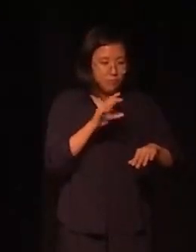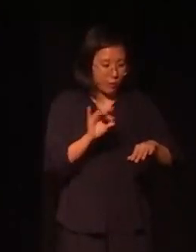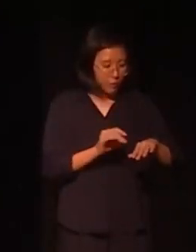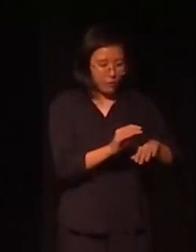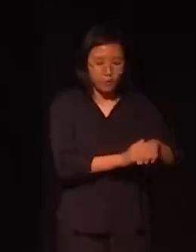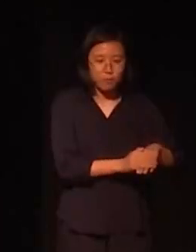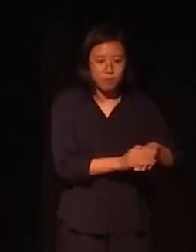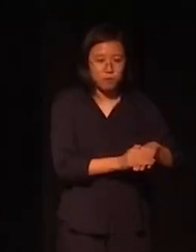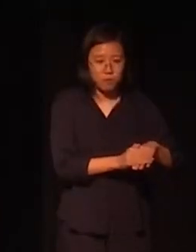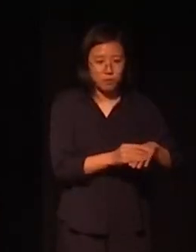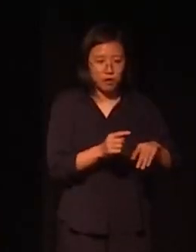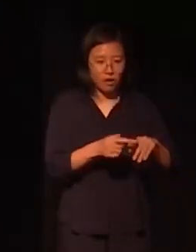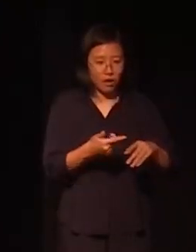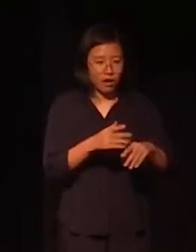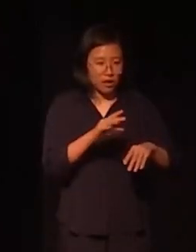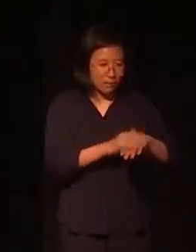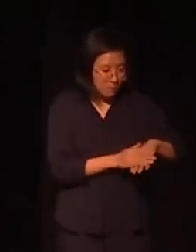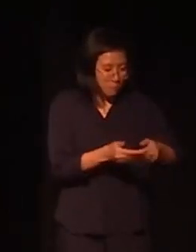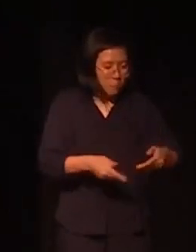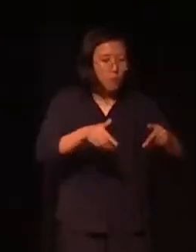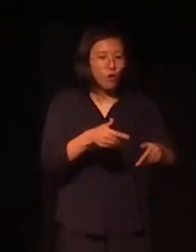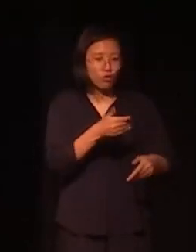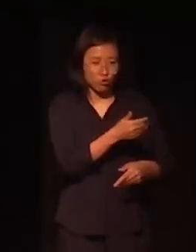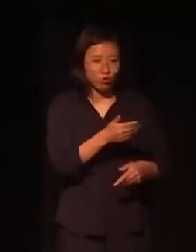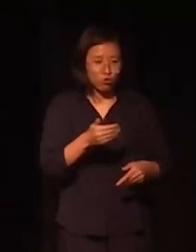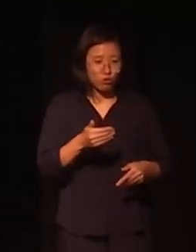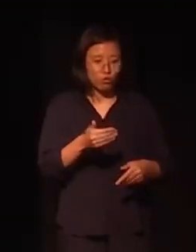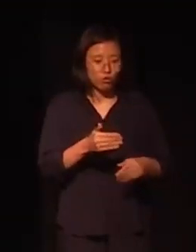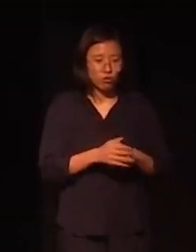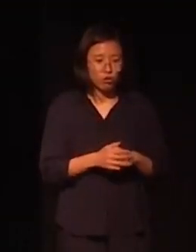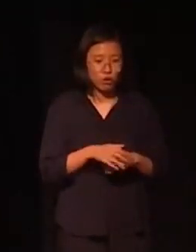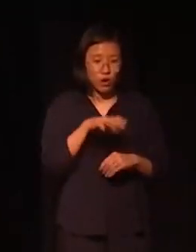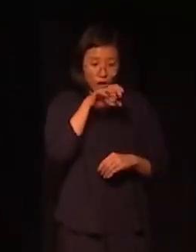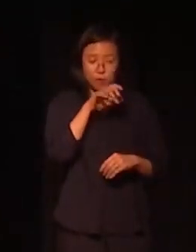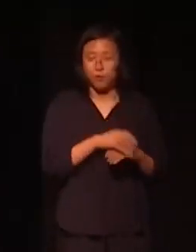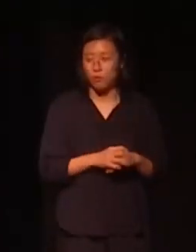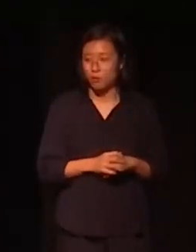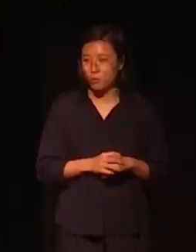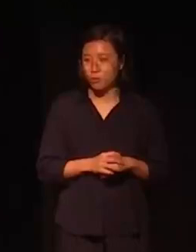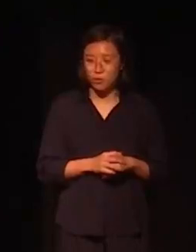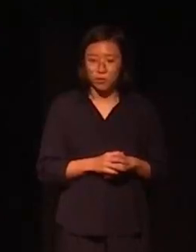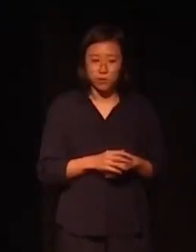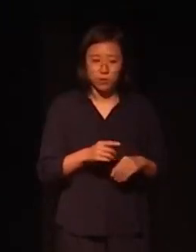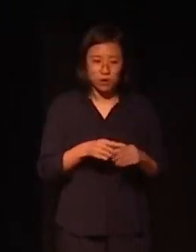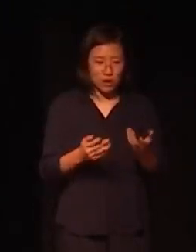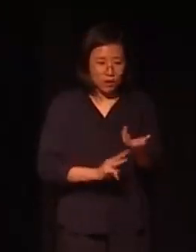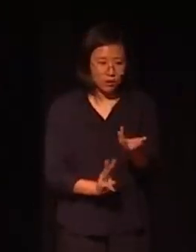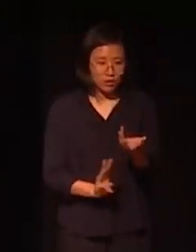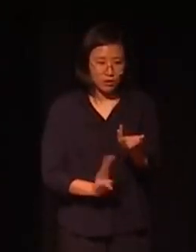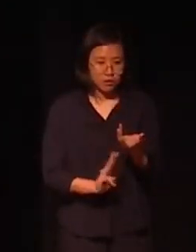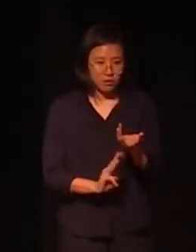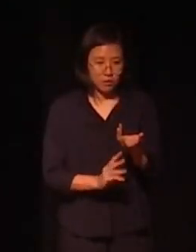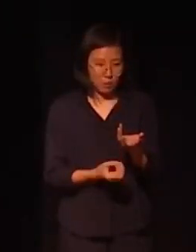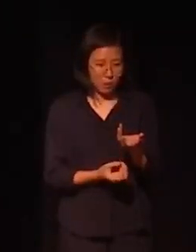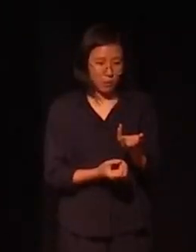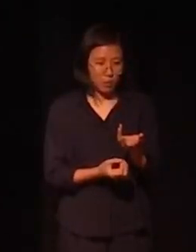墨鱼仔, spiced cuttlefish. Okay, and then steaming is another common